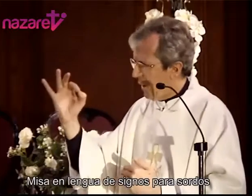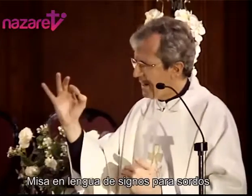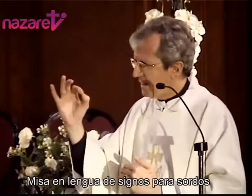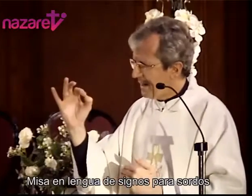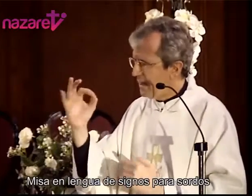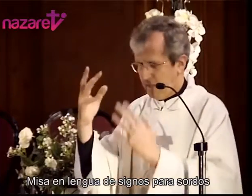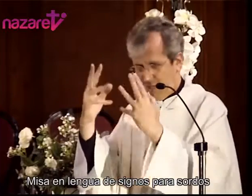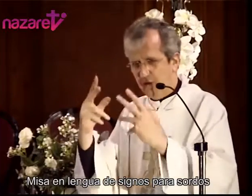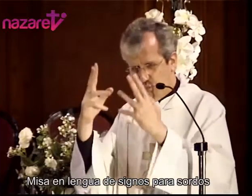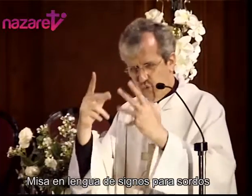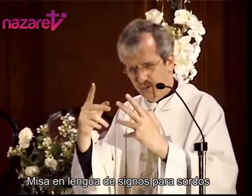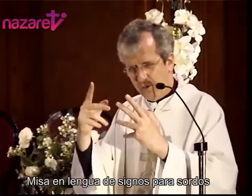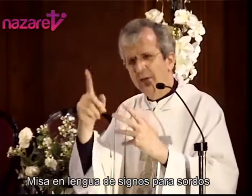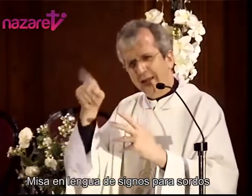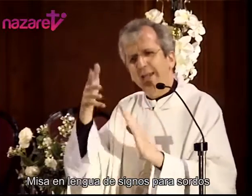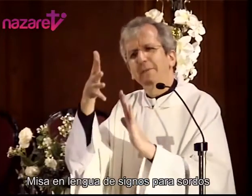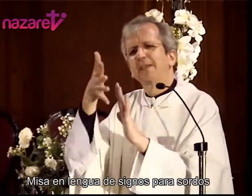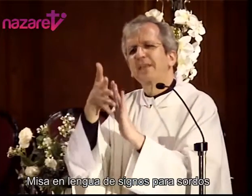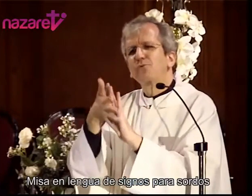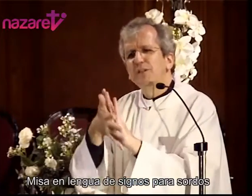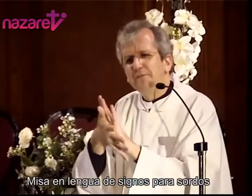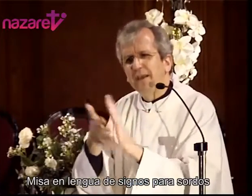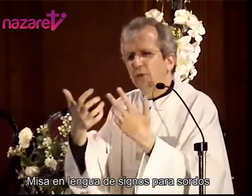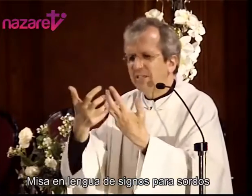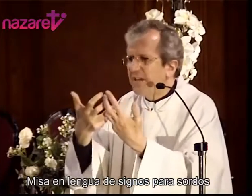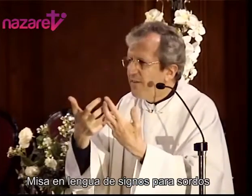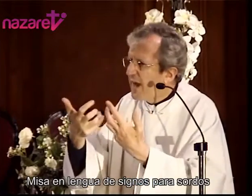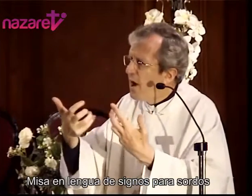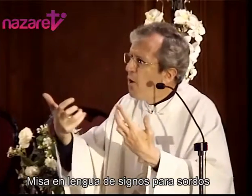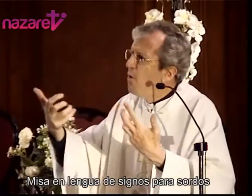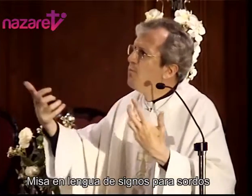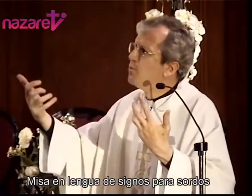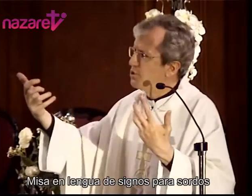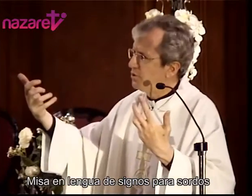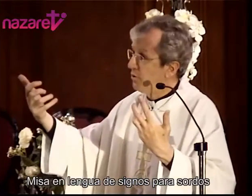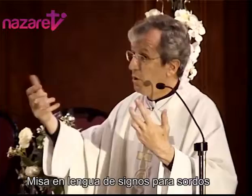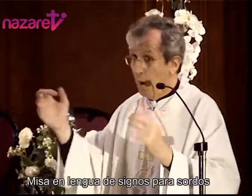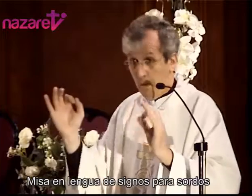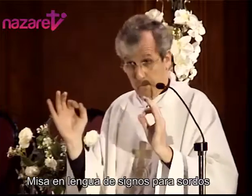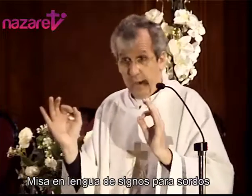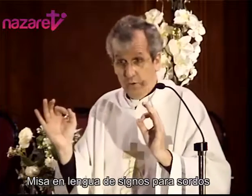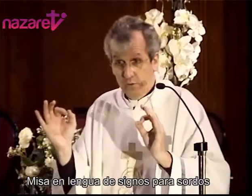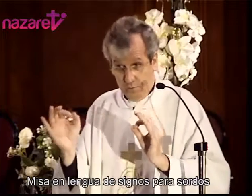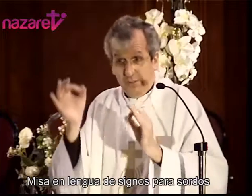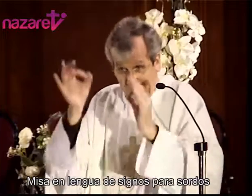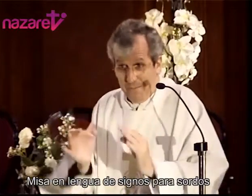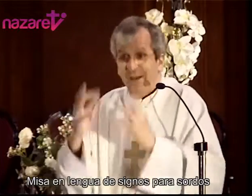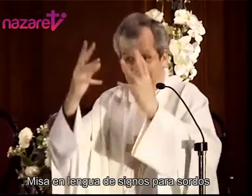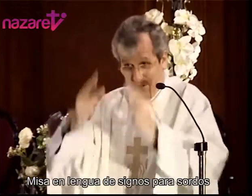40 es un número que también tiene un significado, que significa mucho, pero también es un